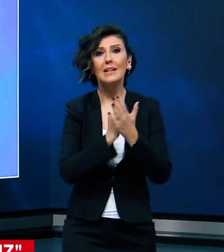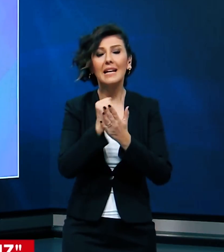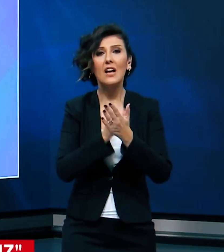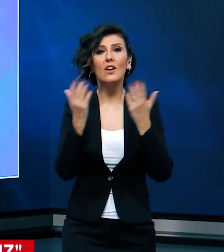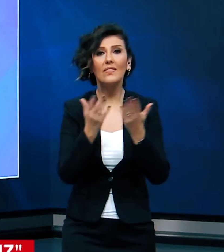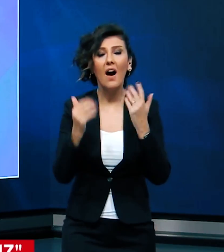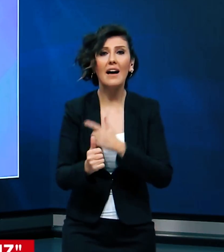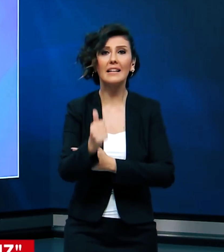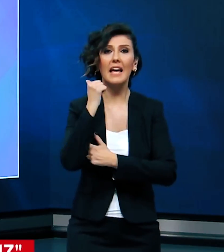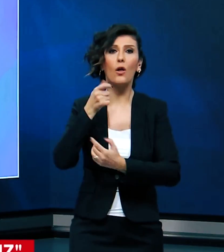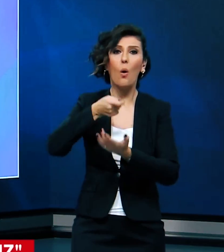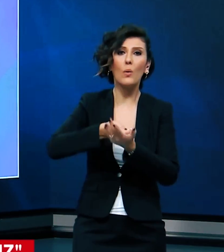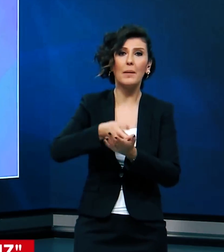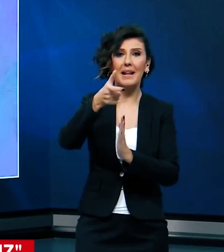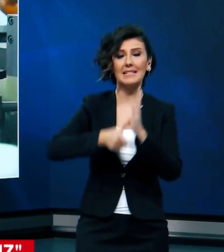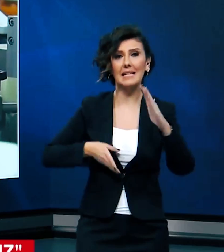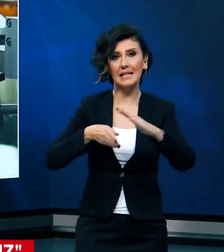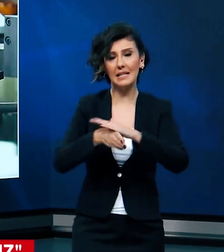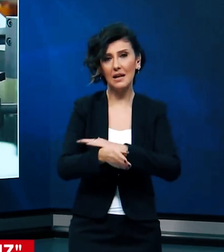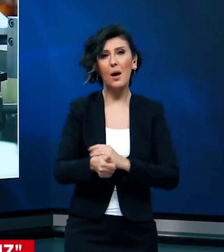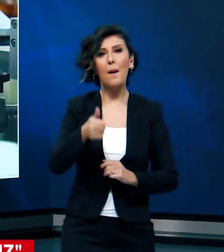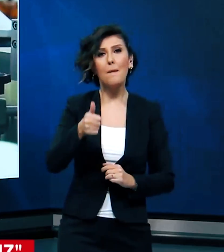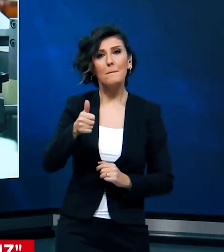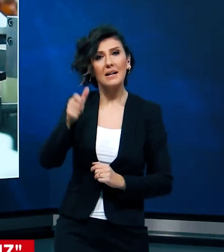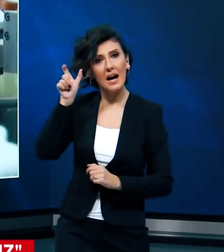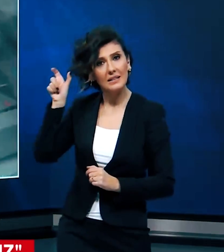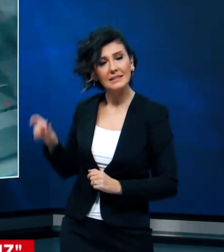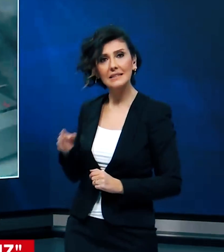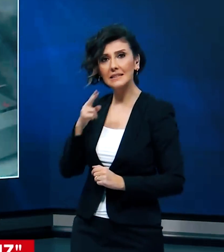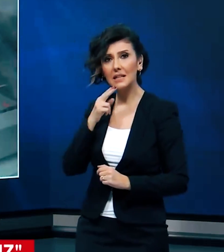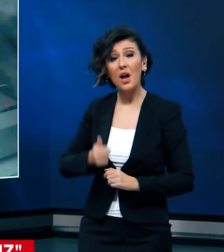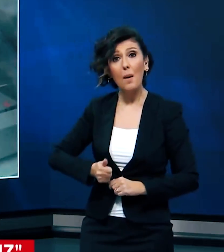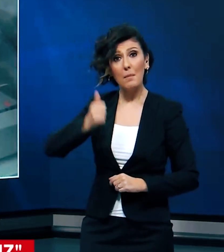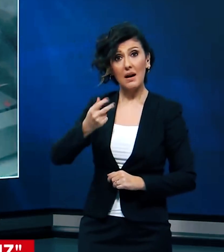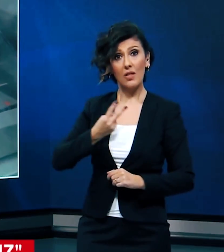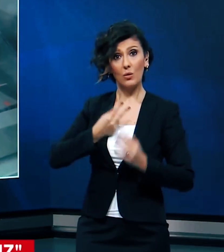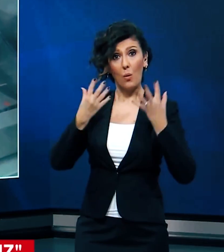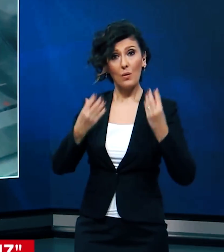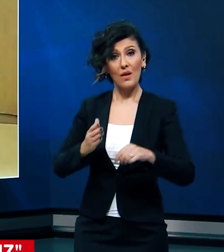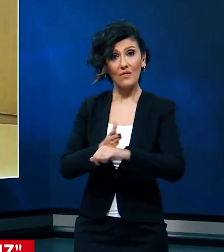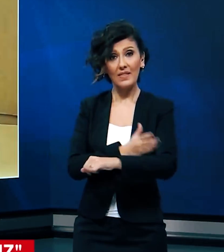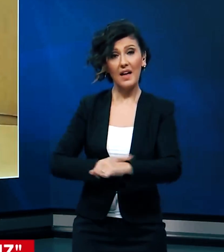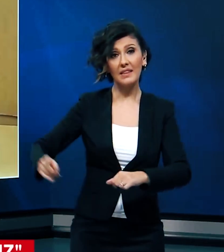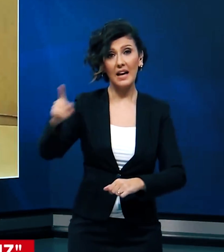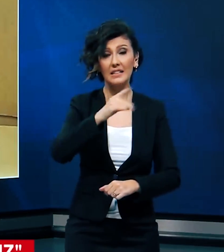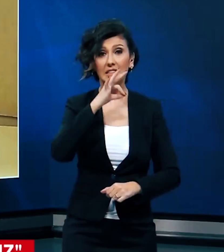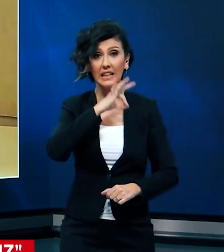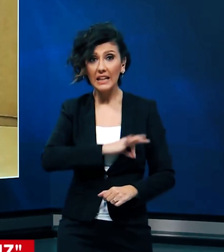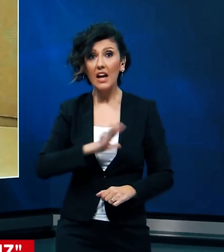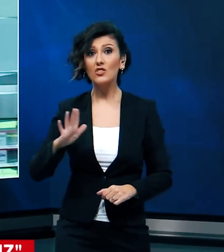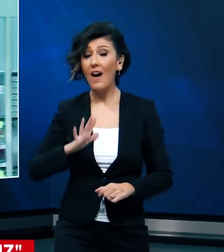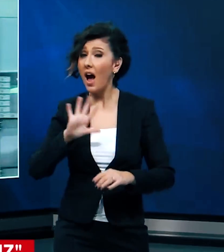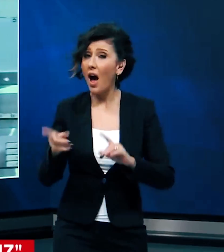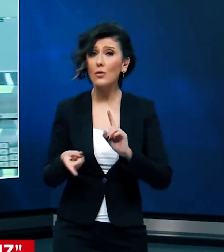ilaç daha geri ödeme listesine girdi. Bakan Selçuk, bakanlık olarak vatandaşlarımızın ihtiyaç